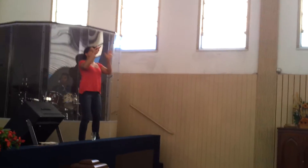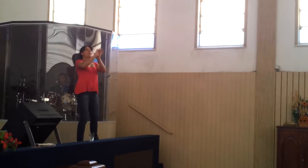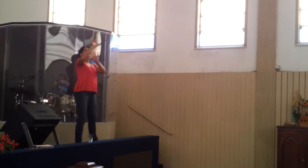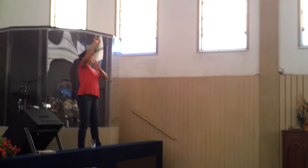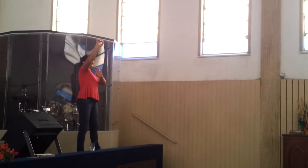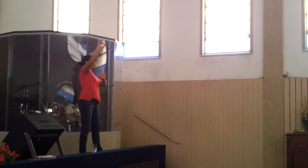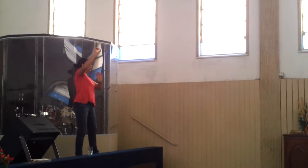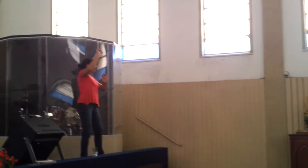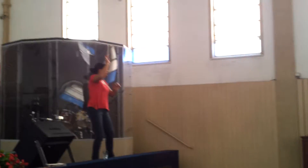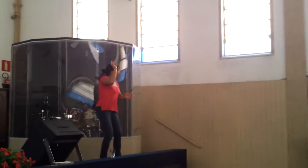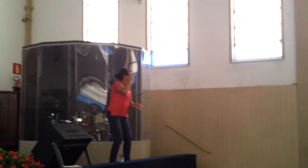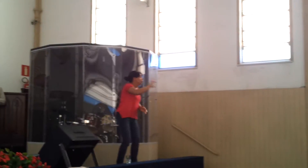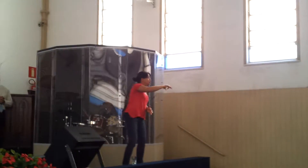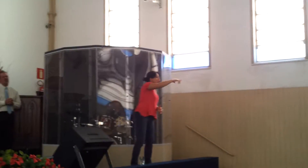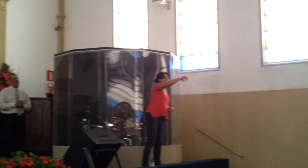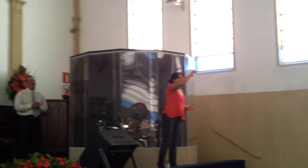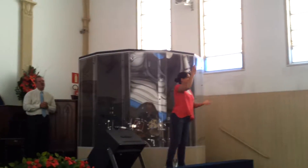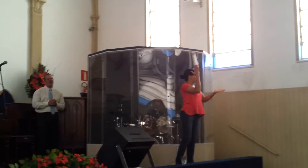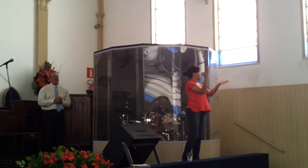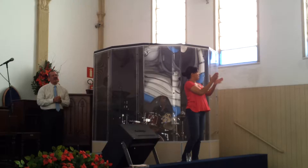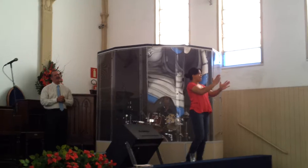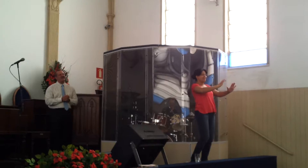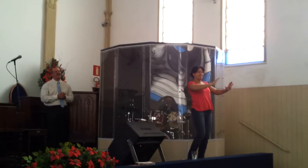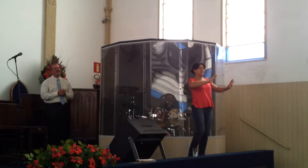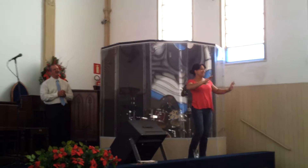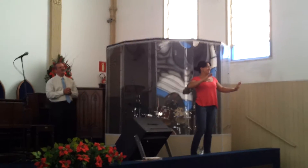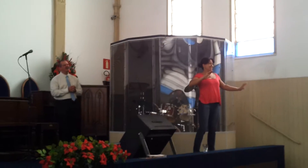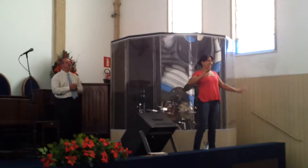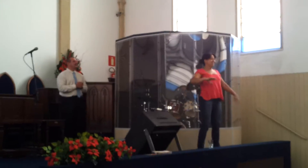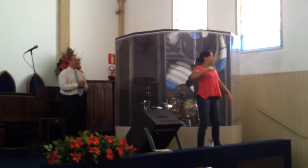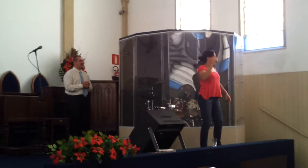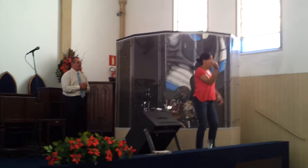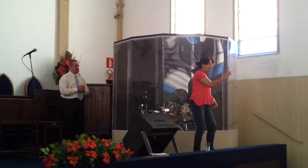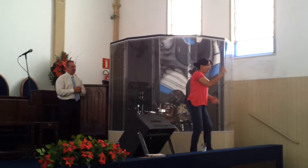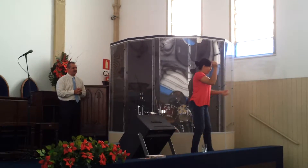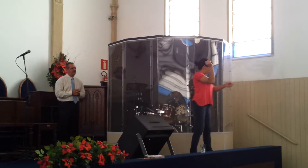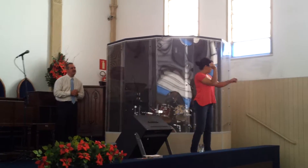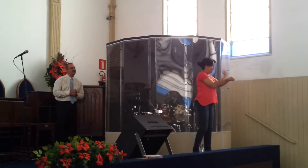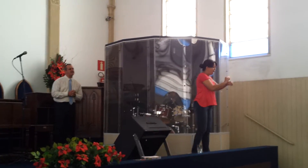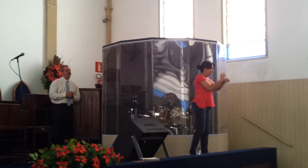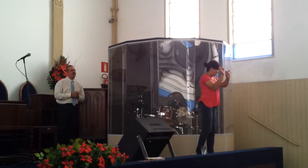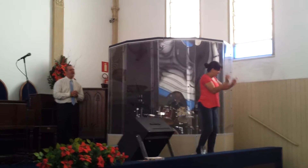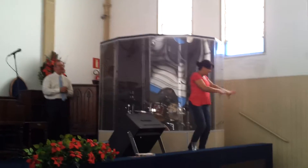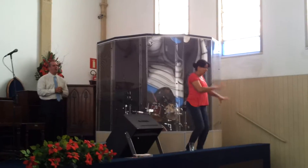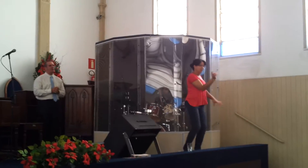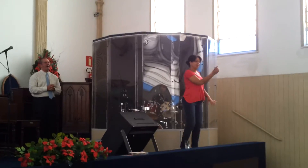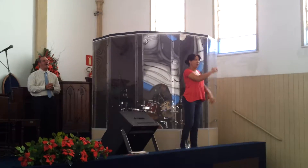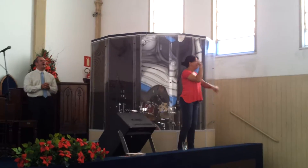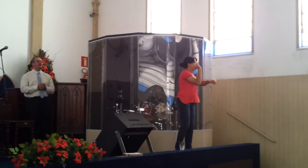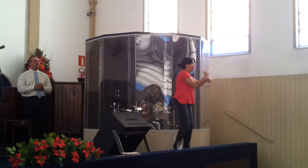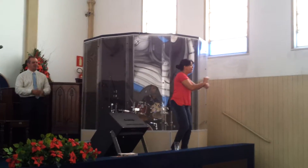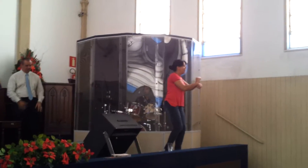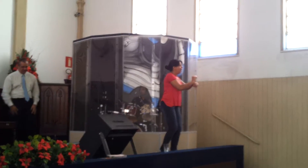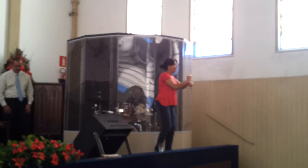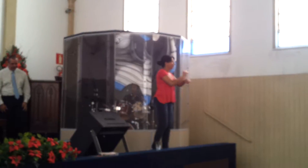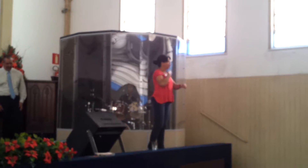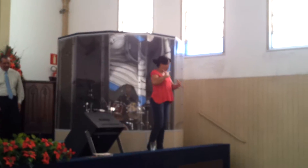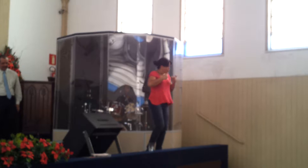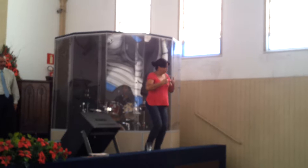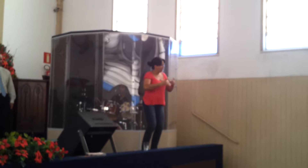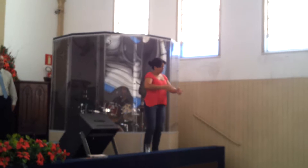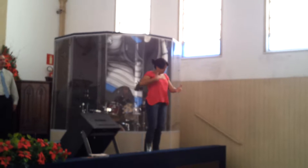Deus, a paz não pode Não desvista a honrar e te